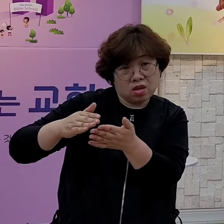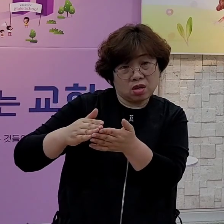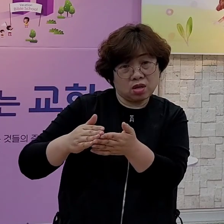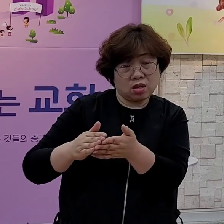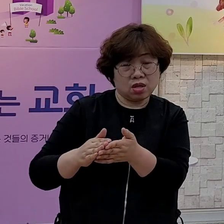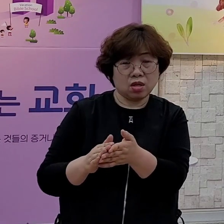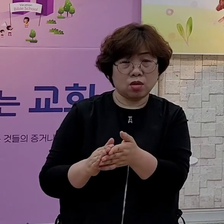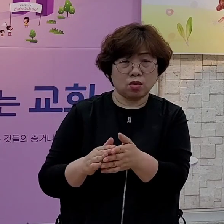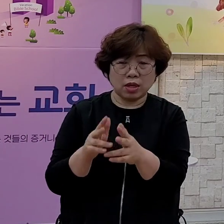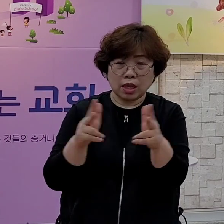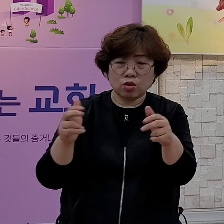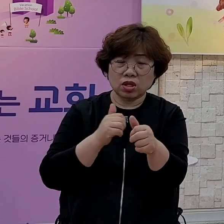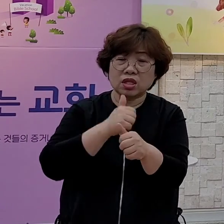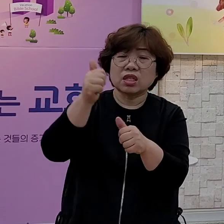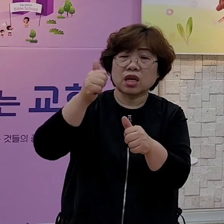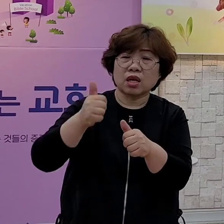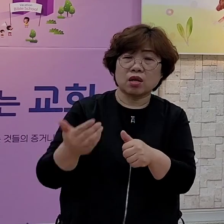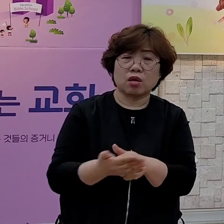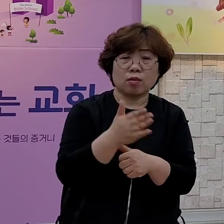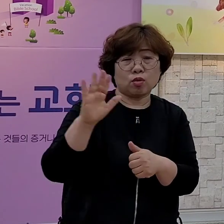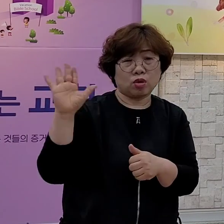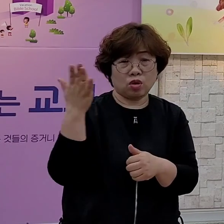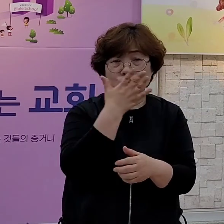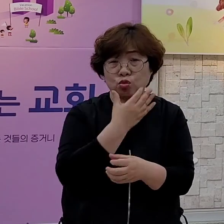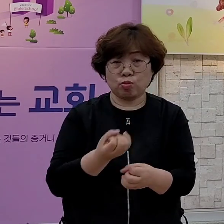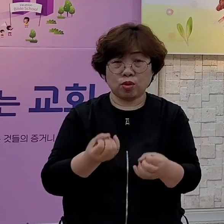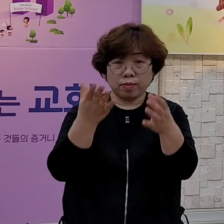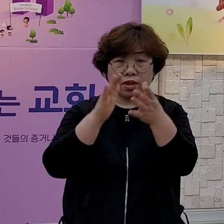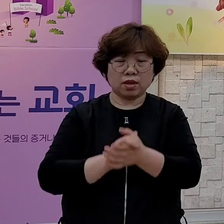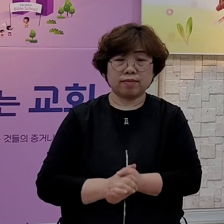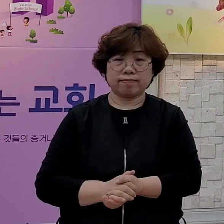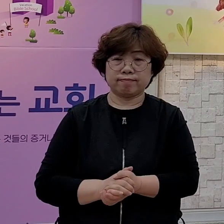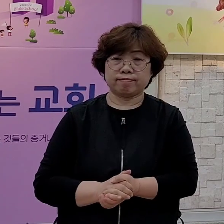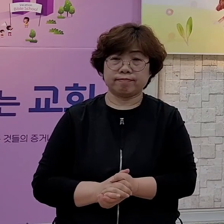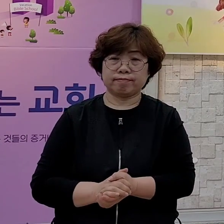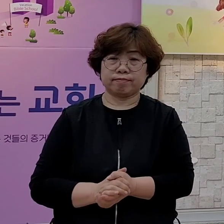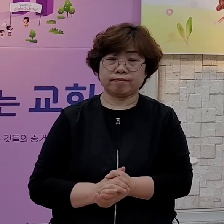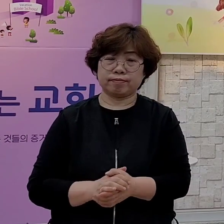이기는 한 주간 다 되시기를 주님의 이름으로 축복합니다. 주신 말씀 생각